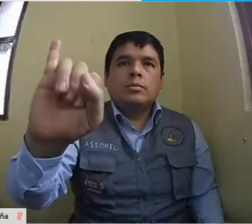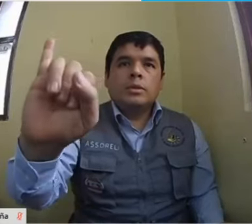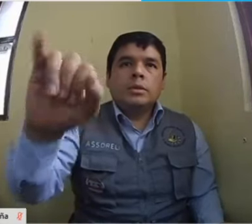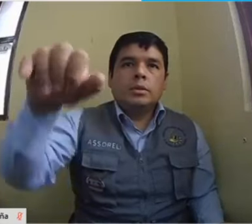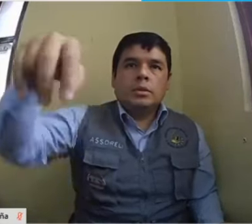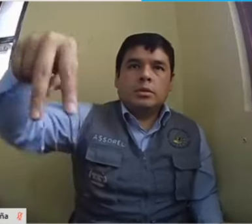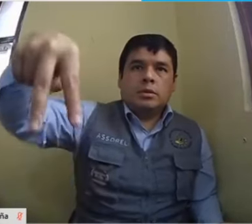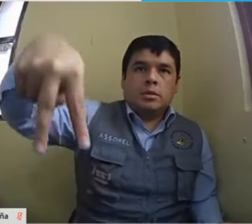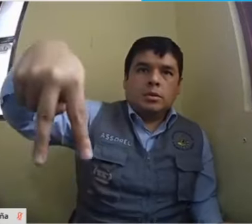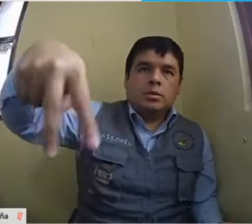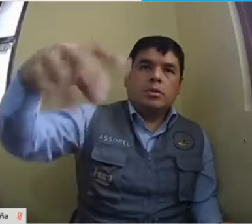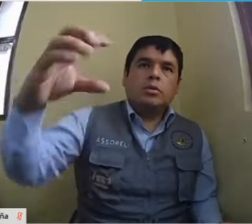Y el masculino,